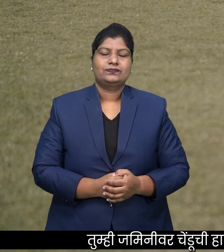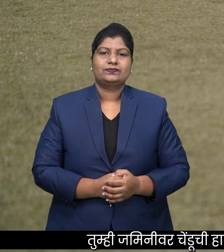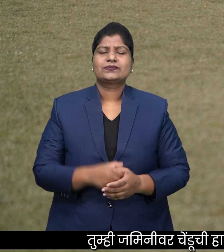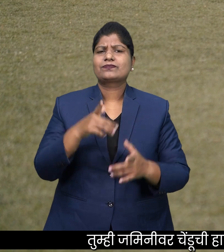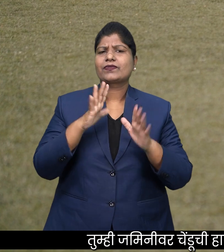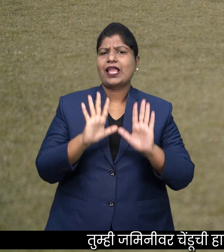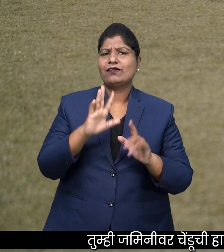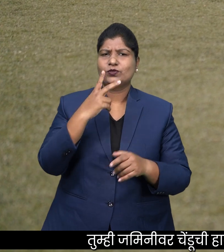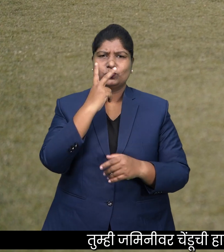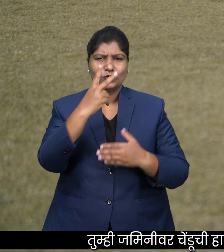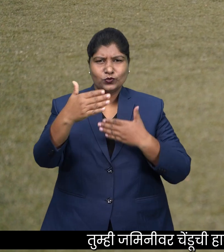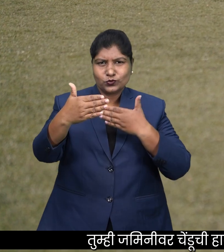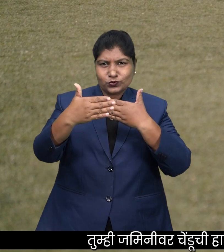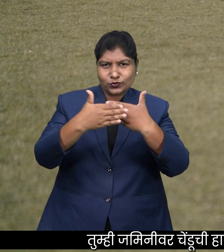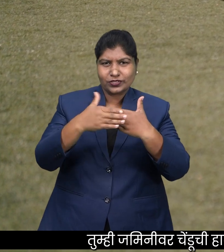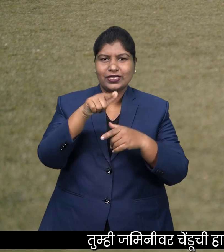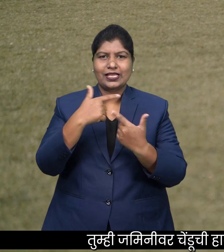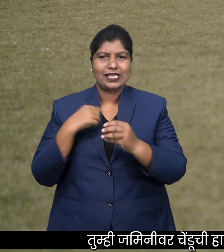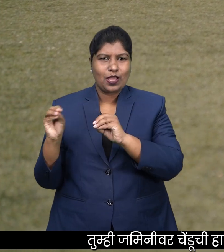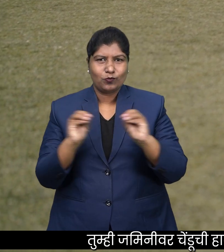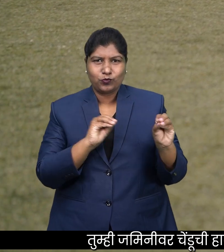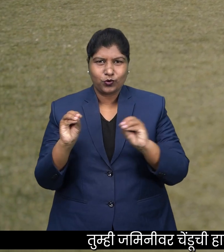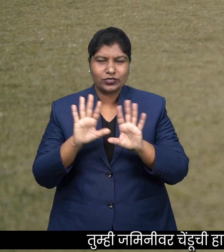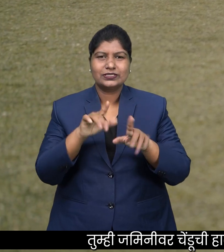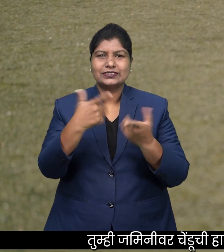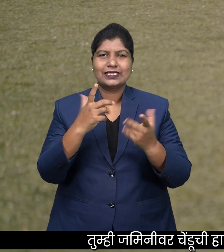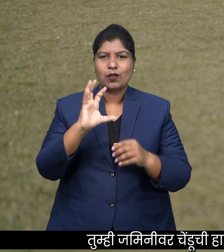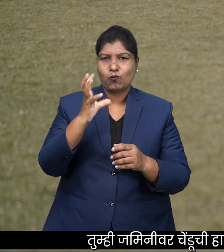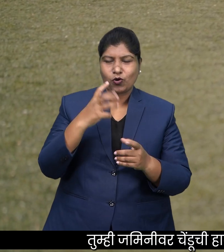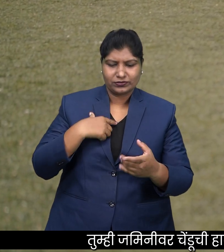तुम्ही जमिनीवर चेंडूची हालचाल बारकाईने पाहिली आहे का?